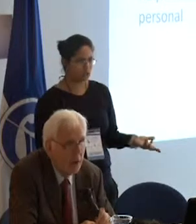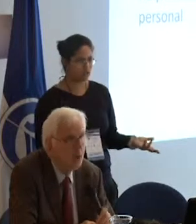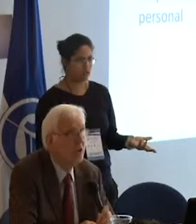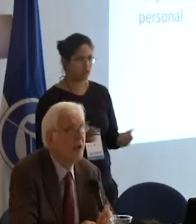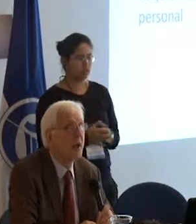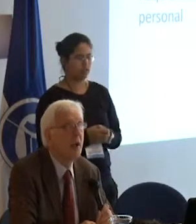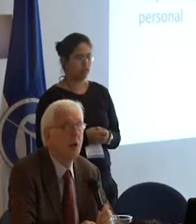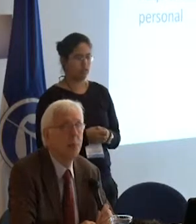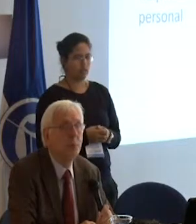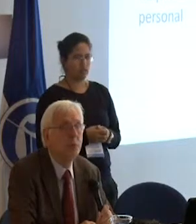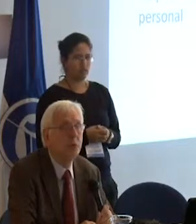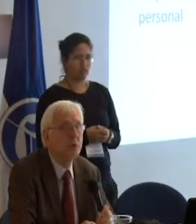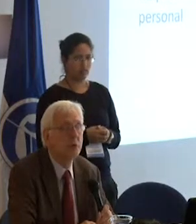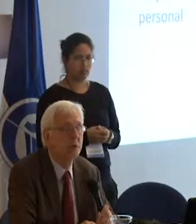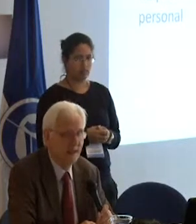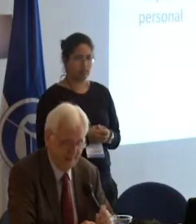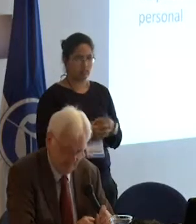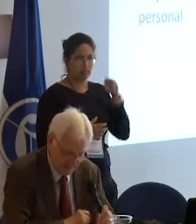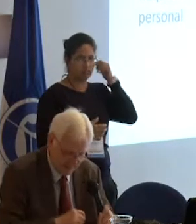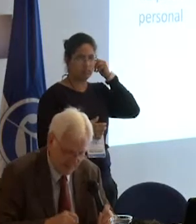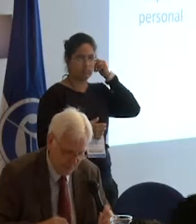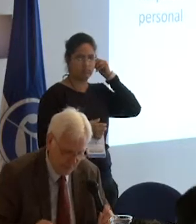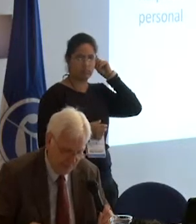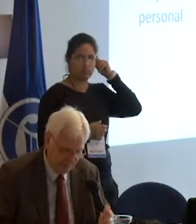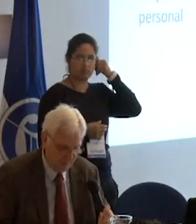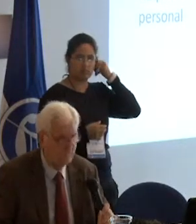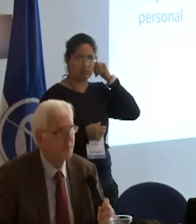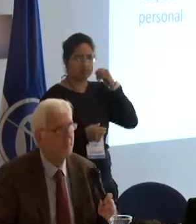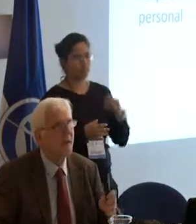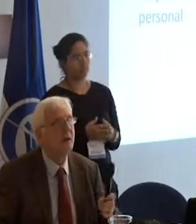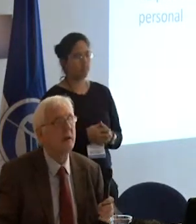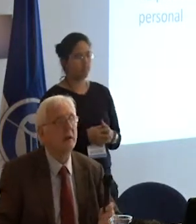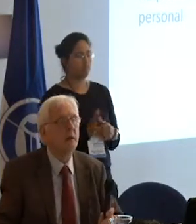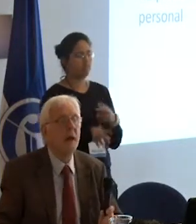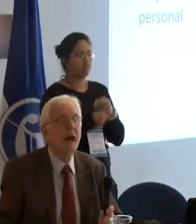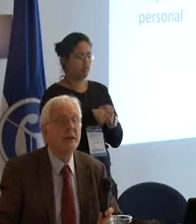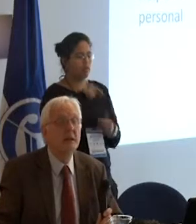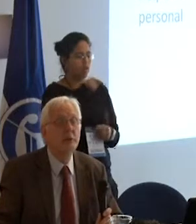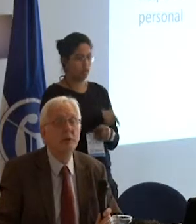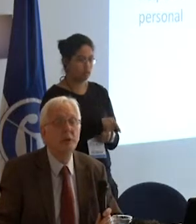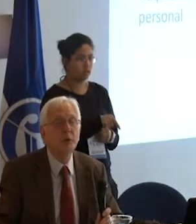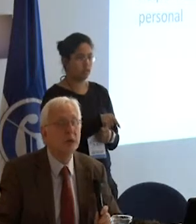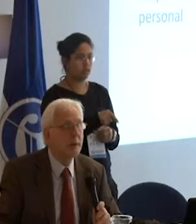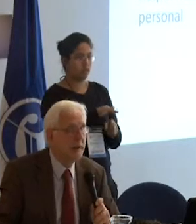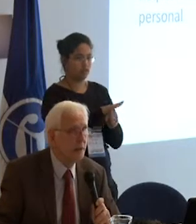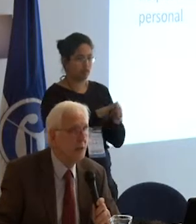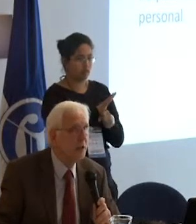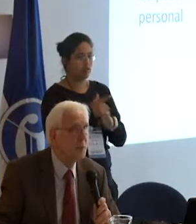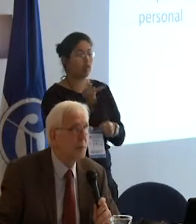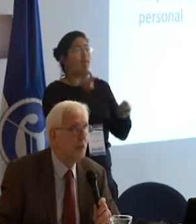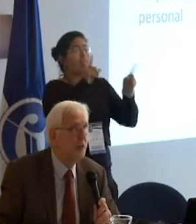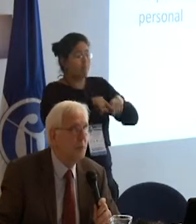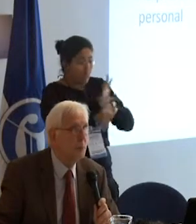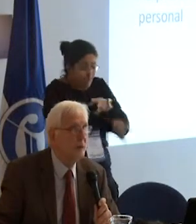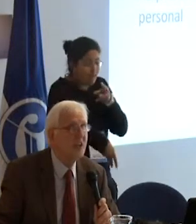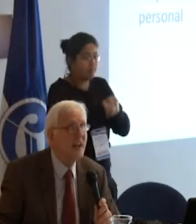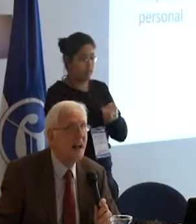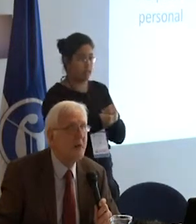O sea, el público habitual ya es muy difícil. Y si en este caso también tengo que recibir